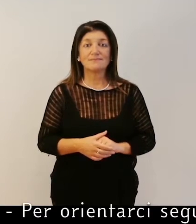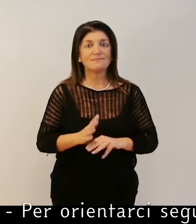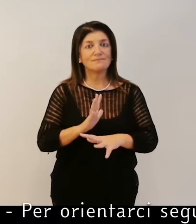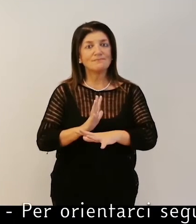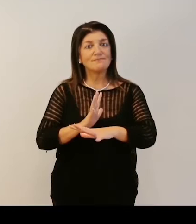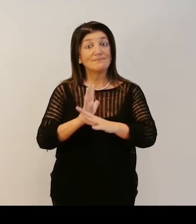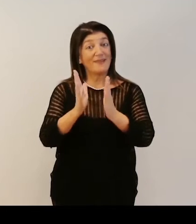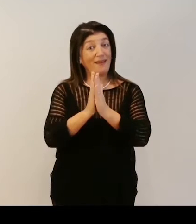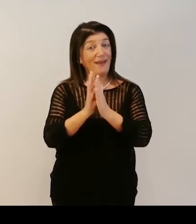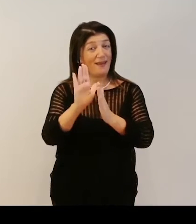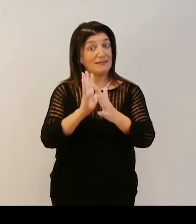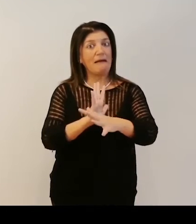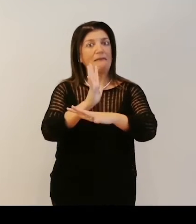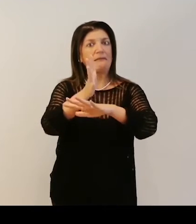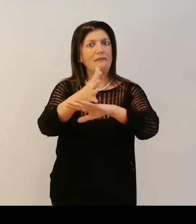Interno.